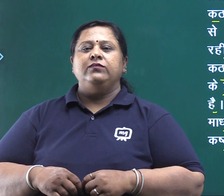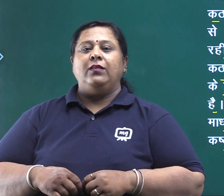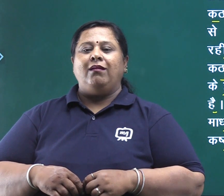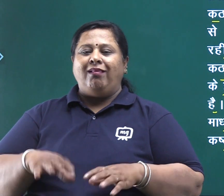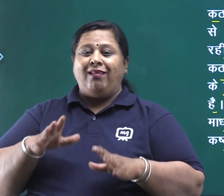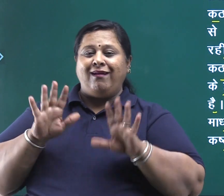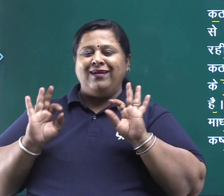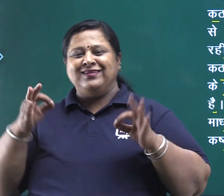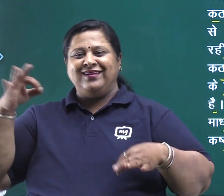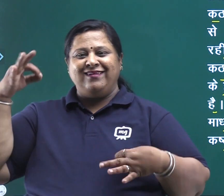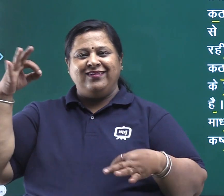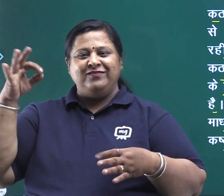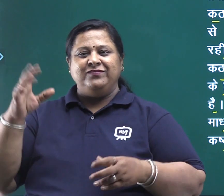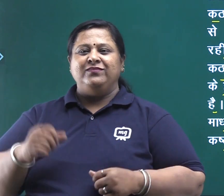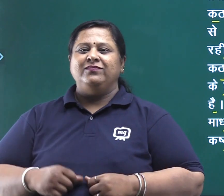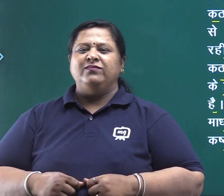नाचना